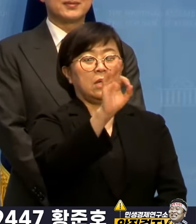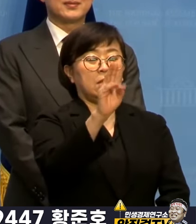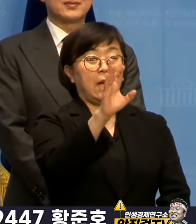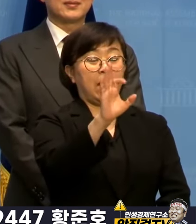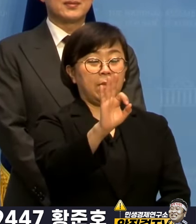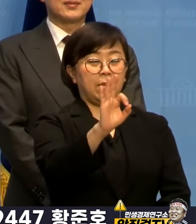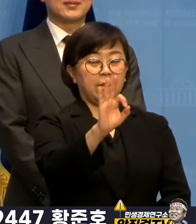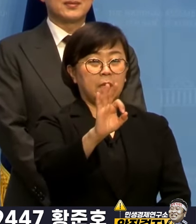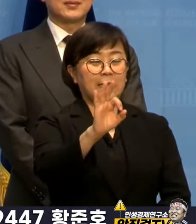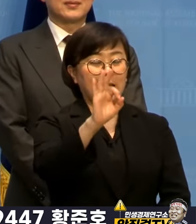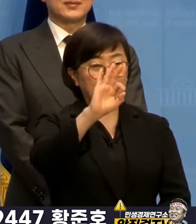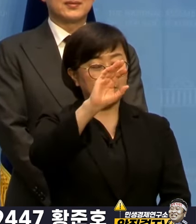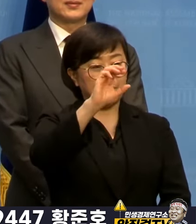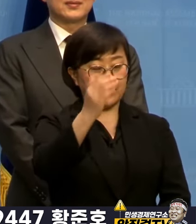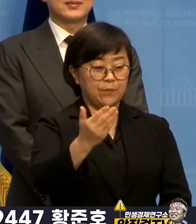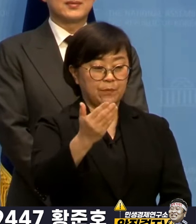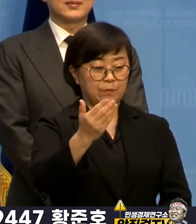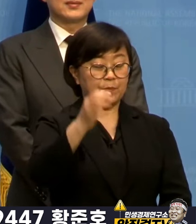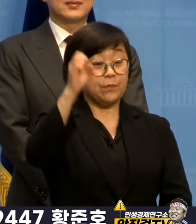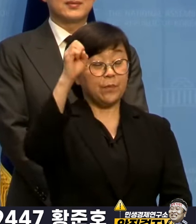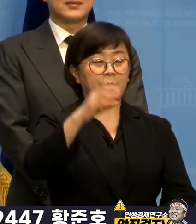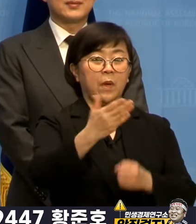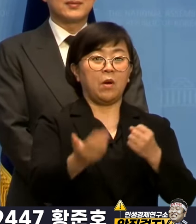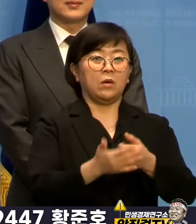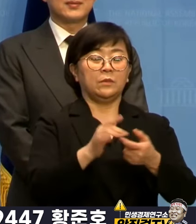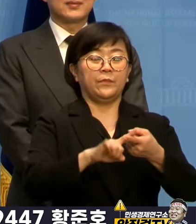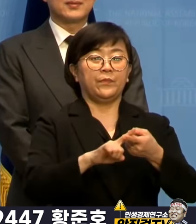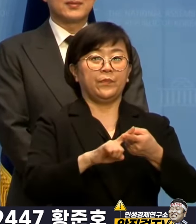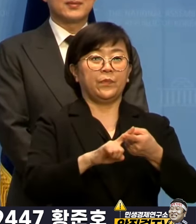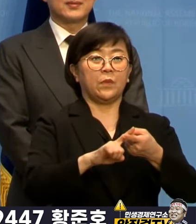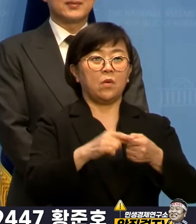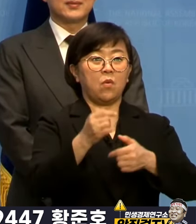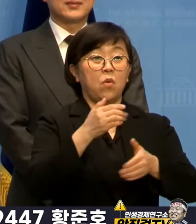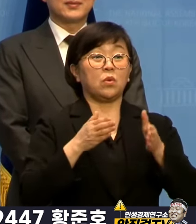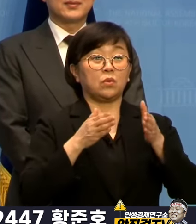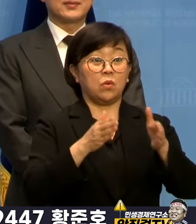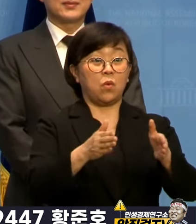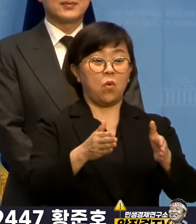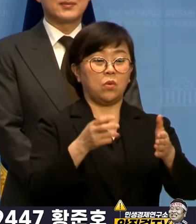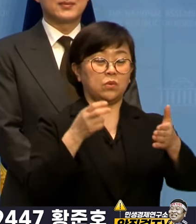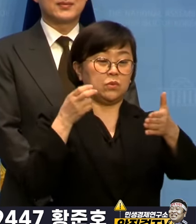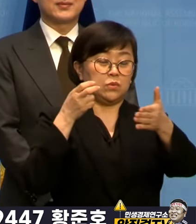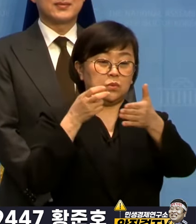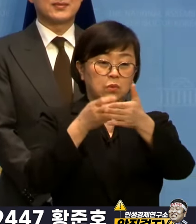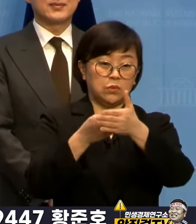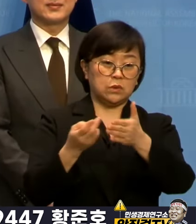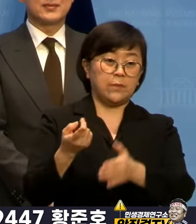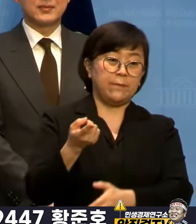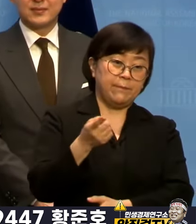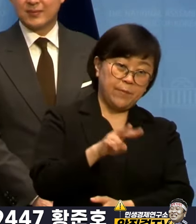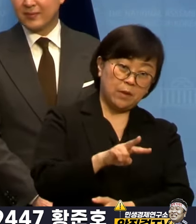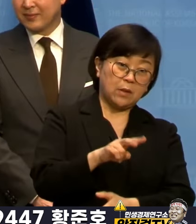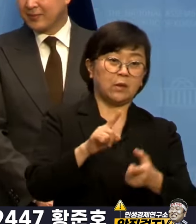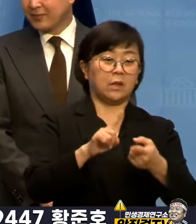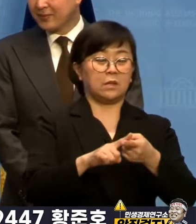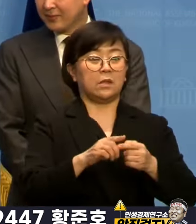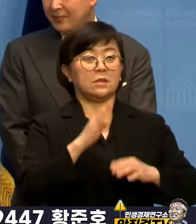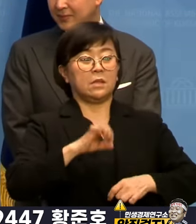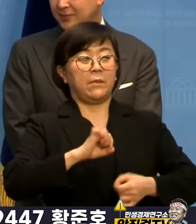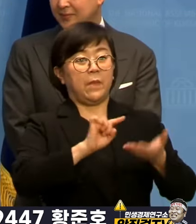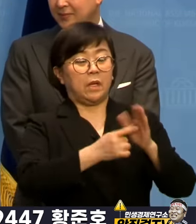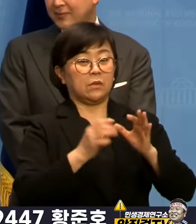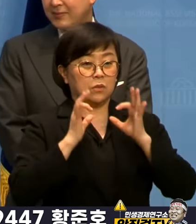양평공공지구 특혜 의혹 그리고 서울 양평고속도로 종점 변경 의혹의 진상을 밝히기 위해서 나름 최선을